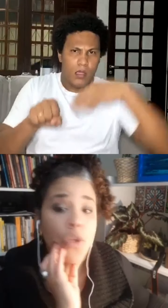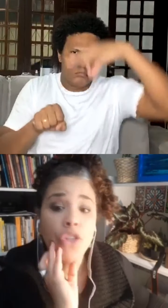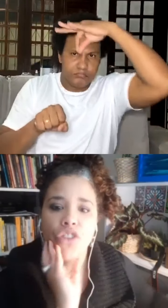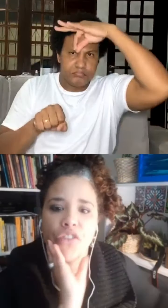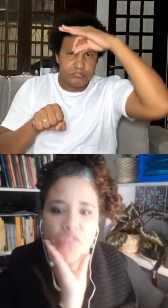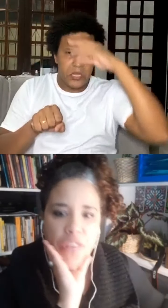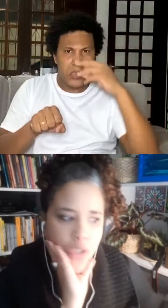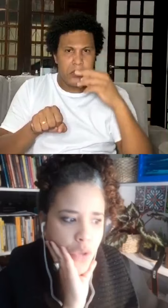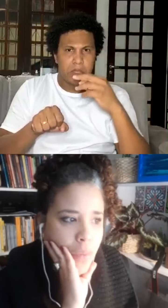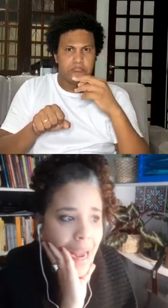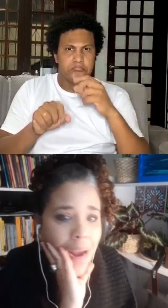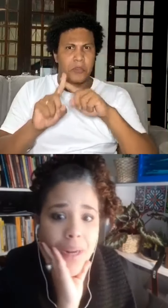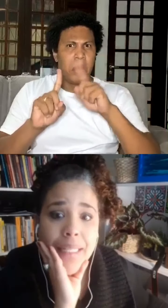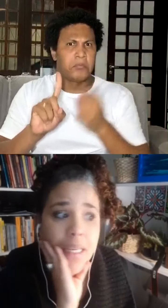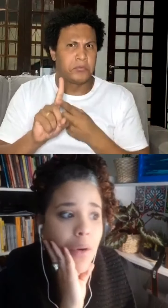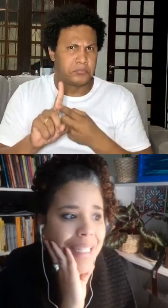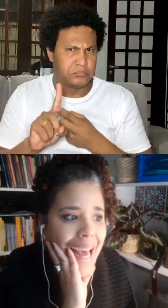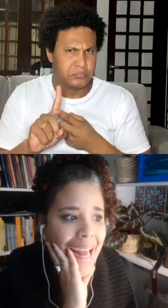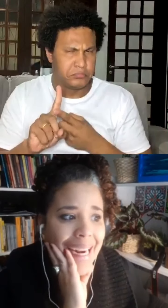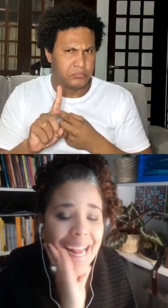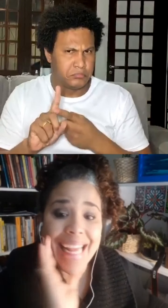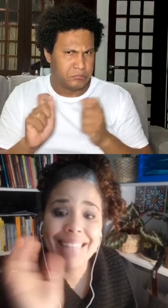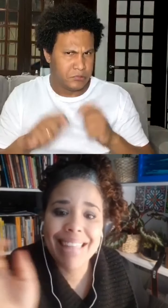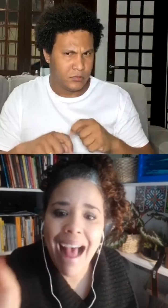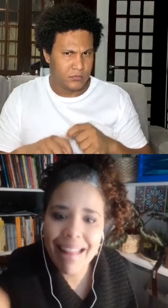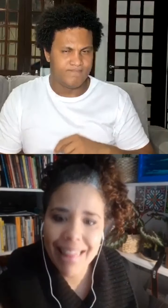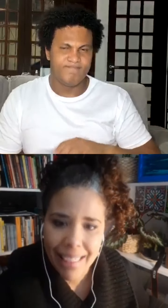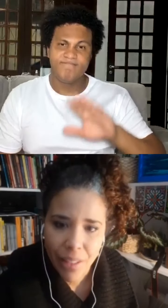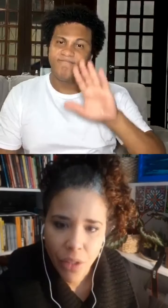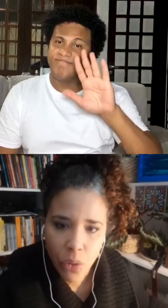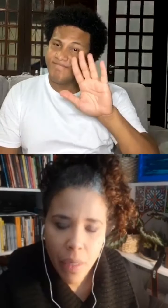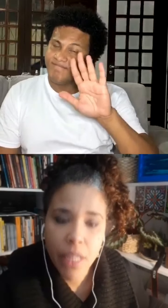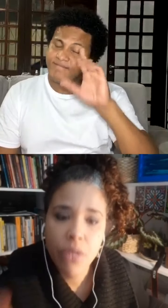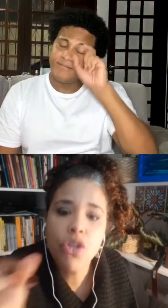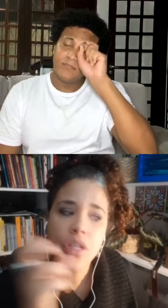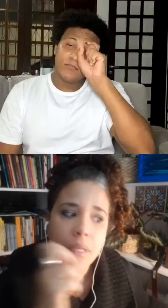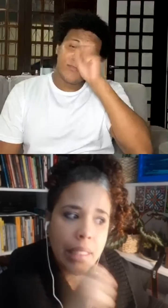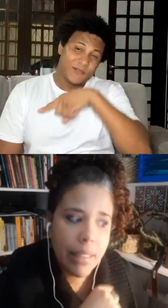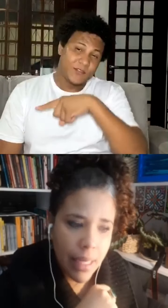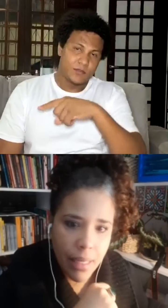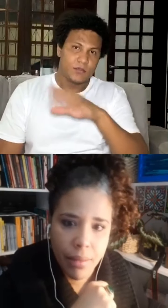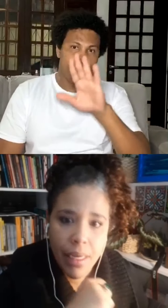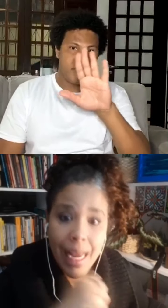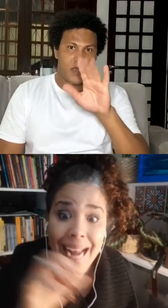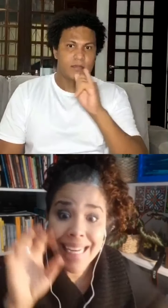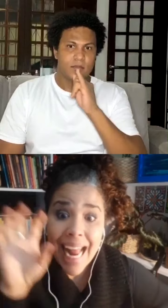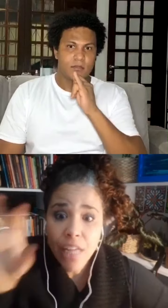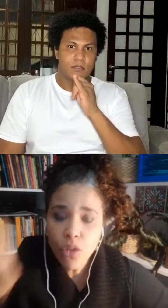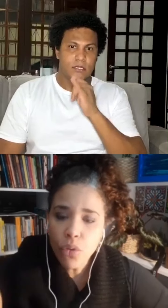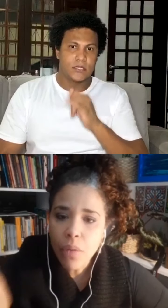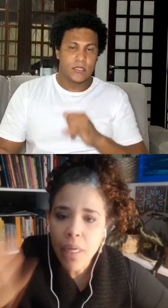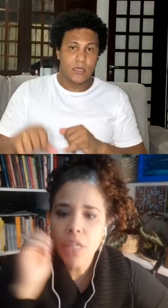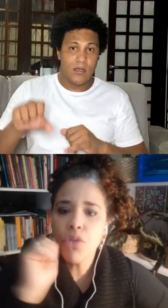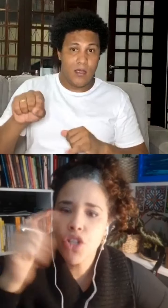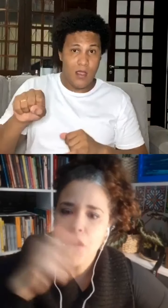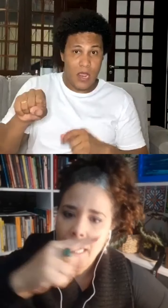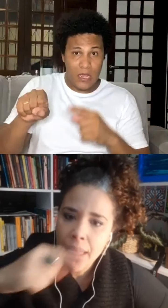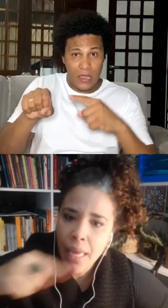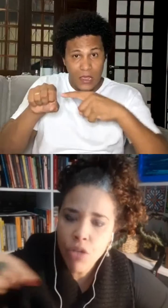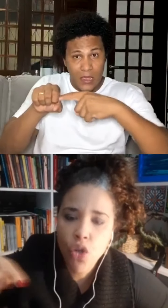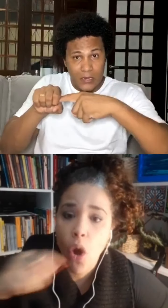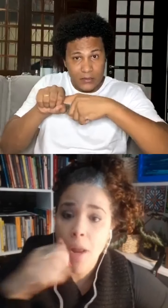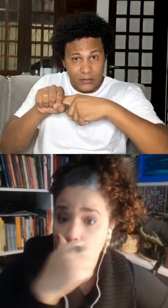Muito difícil. Agora, se gozar na entrada do ânus, sim. Dentro do ânus,